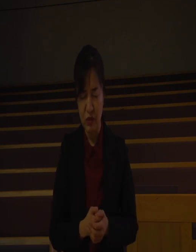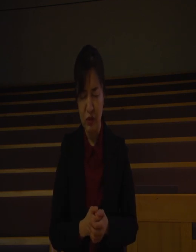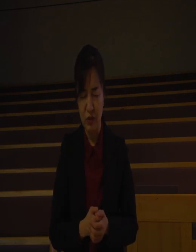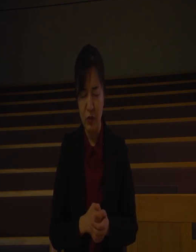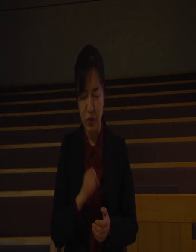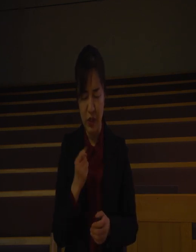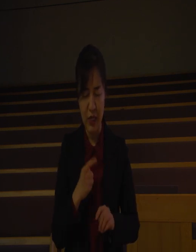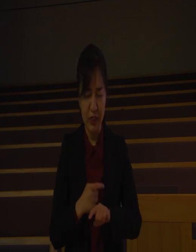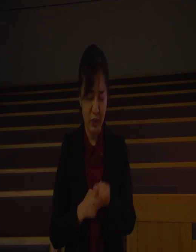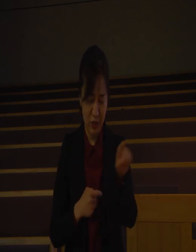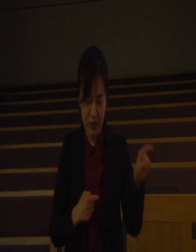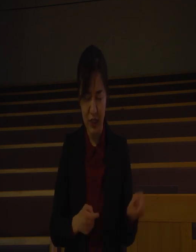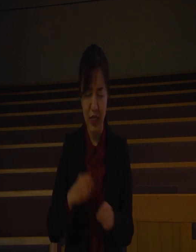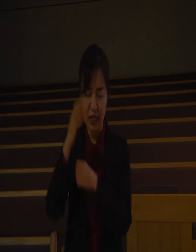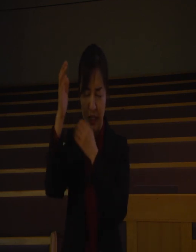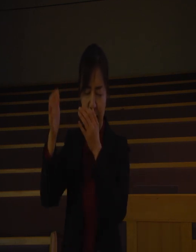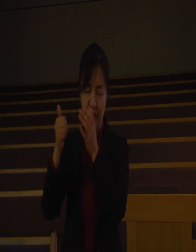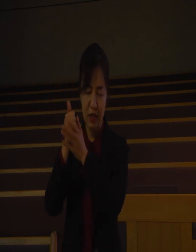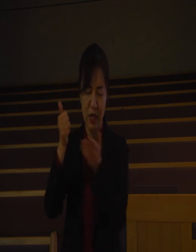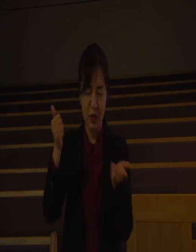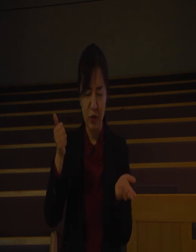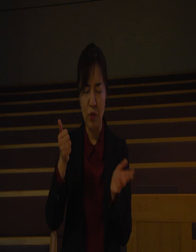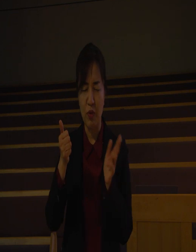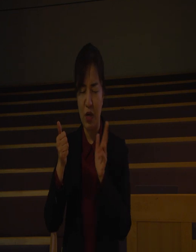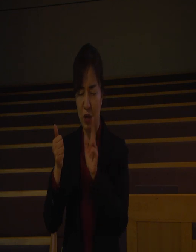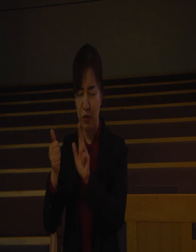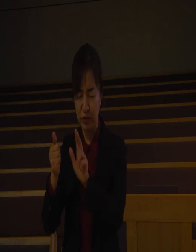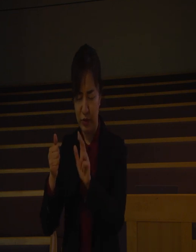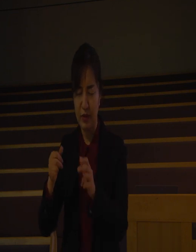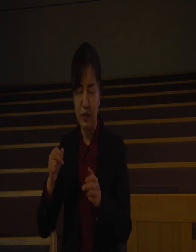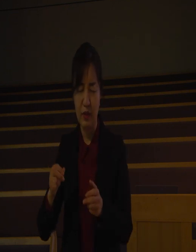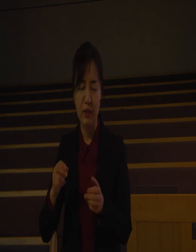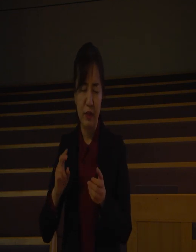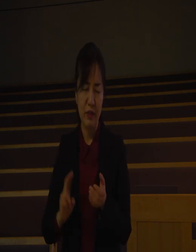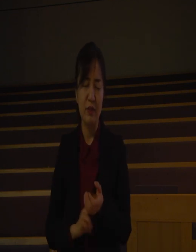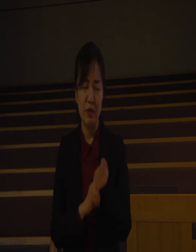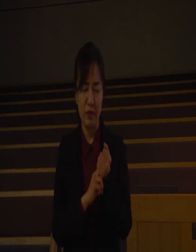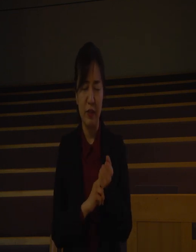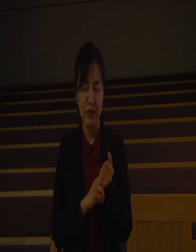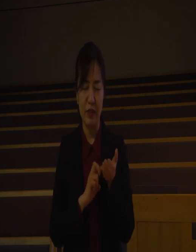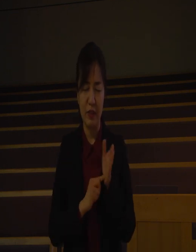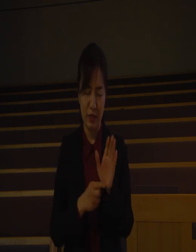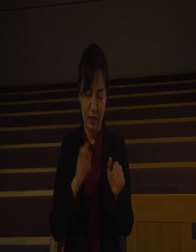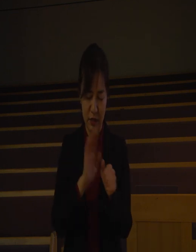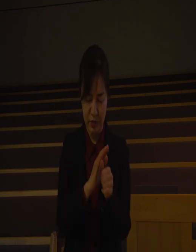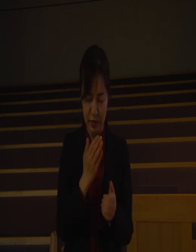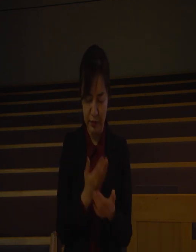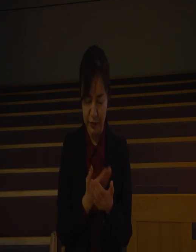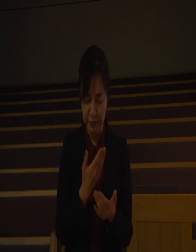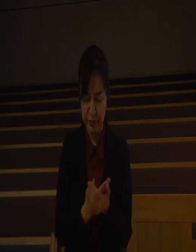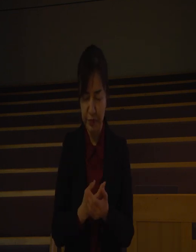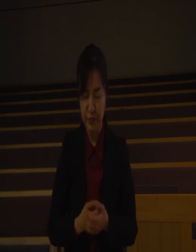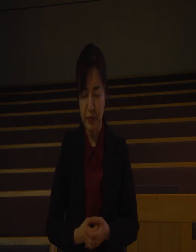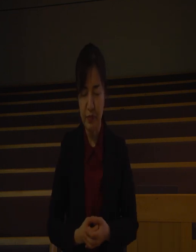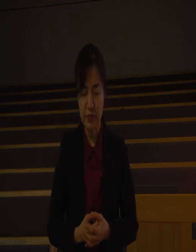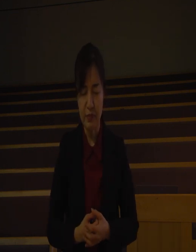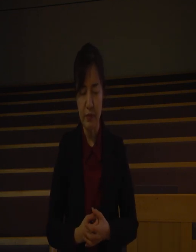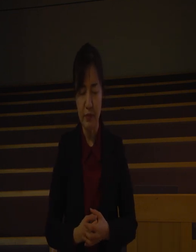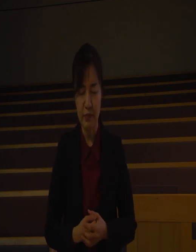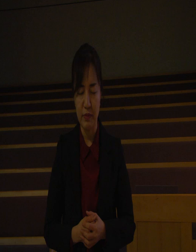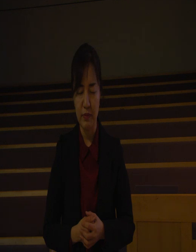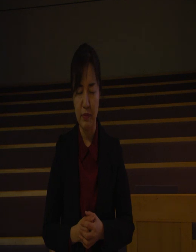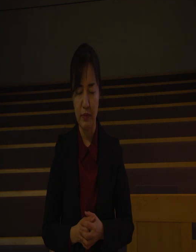하나님께서 부르고 있음을 깨닫게 하시고, 하나님께서 구원의 자리로 초청하고 있음을 깨닫게 하여